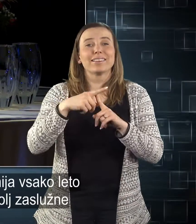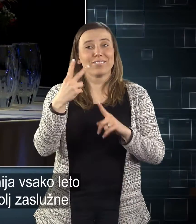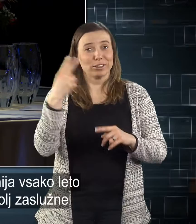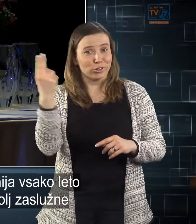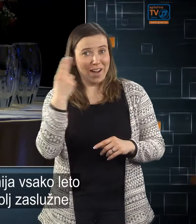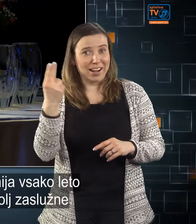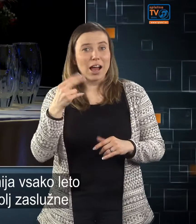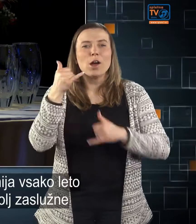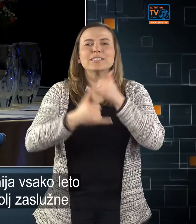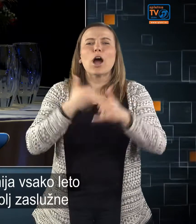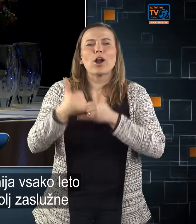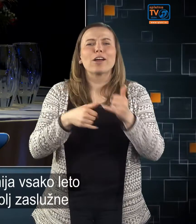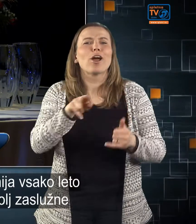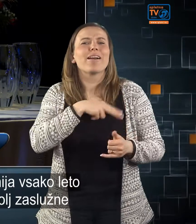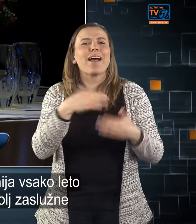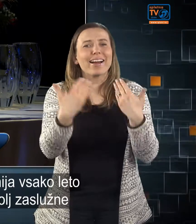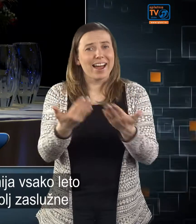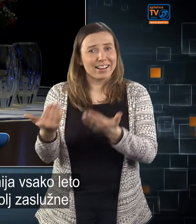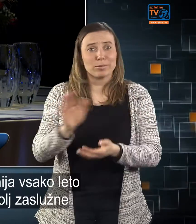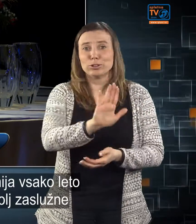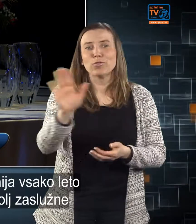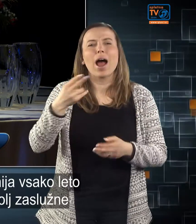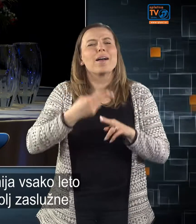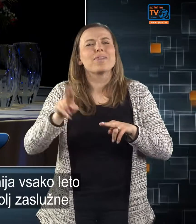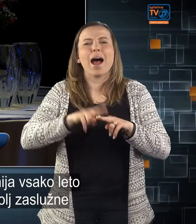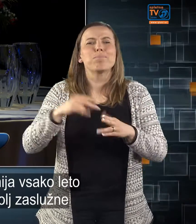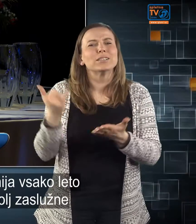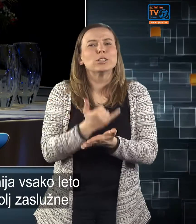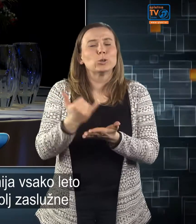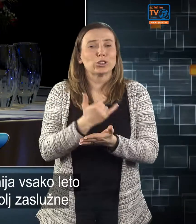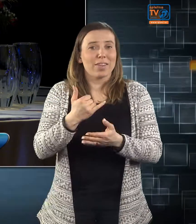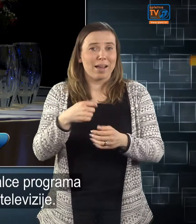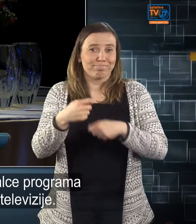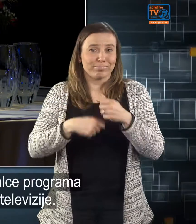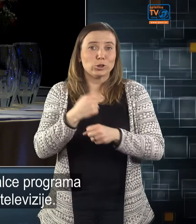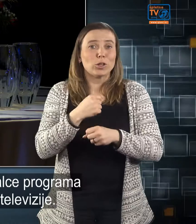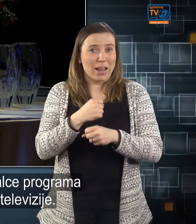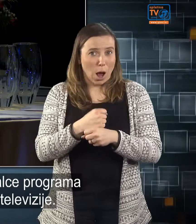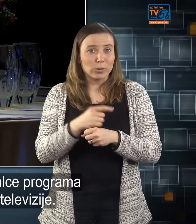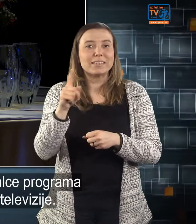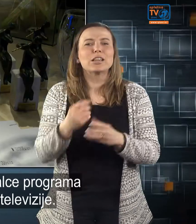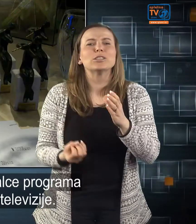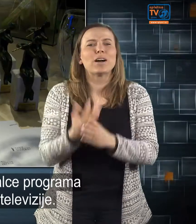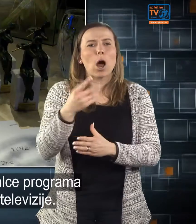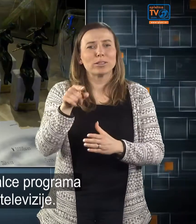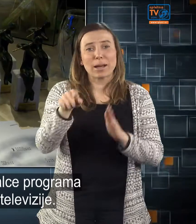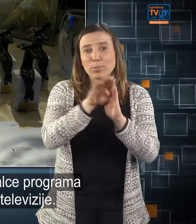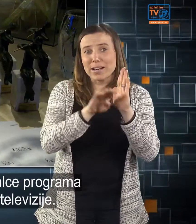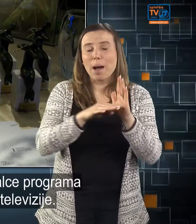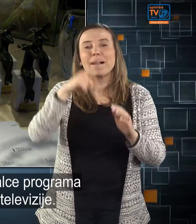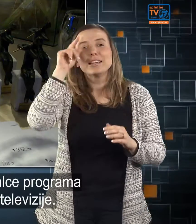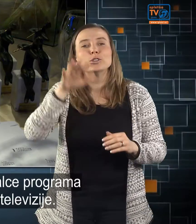Vodstvo RTV Slovenija vsako leto nagradi svoje najbolj zaslužne sodelavce in ustvarjalce programa